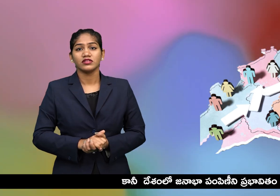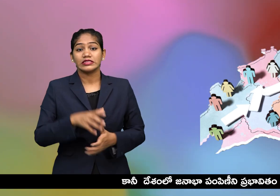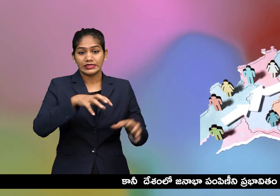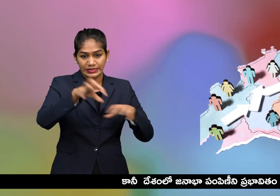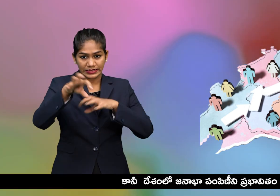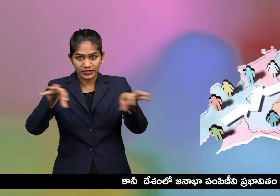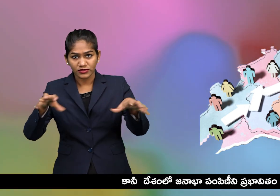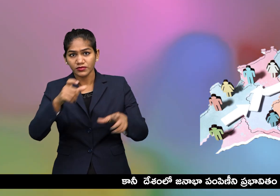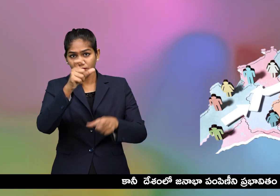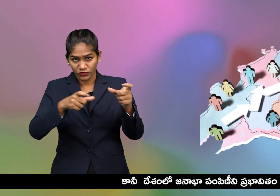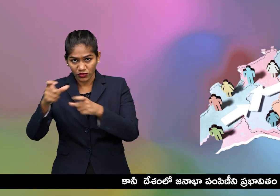పంపిణీని ప్రభావితం చేస్తాయి.